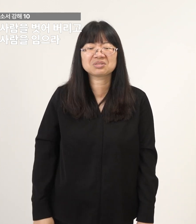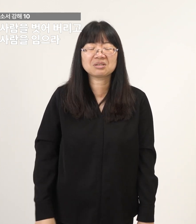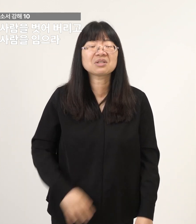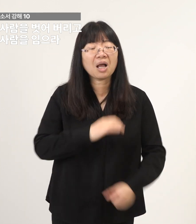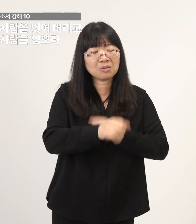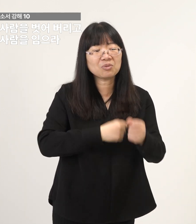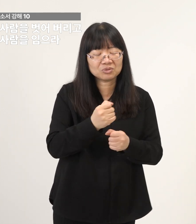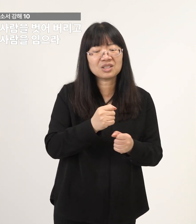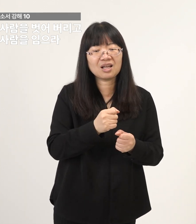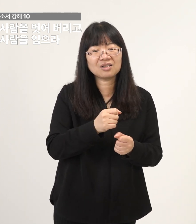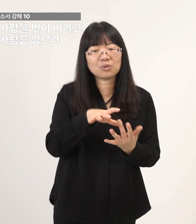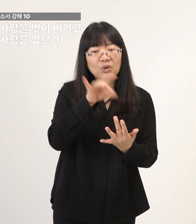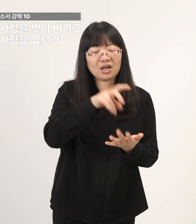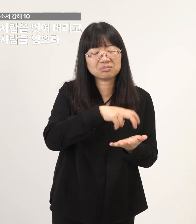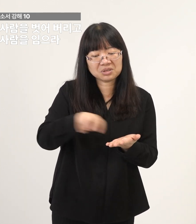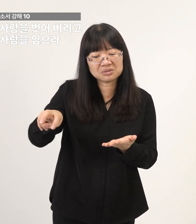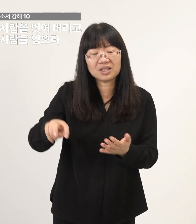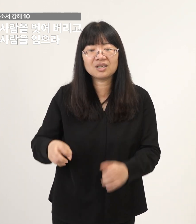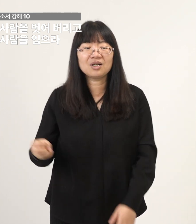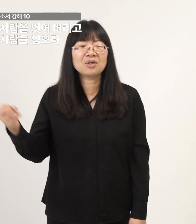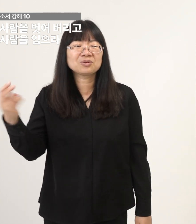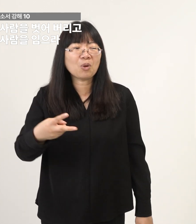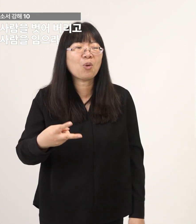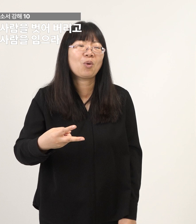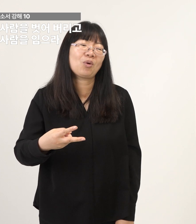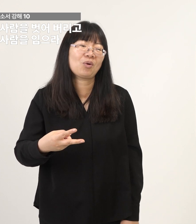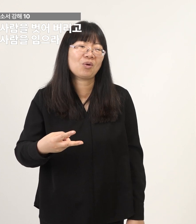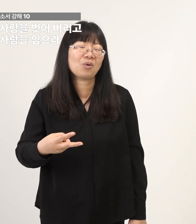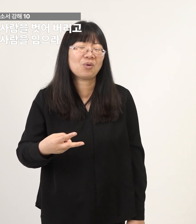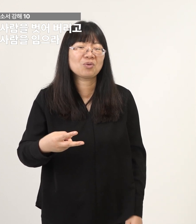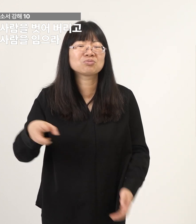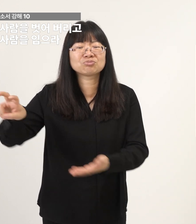문자를 보내면 유유유 또 와요.